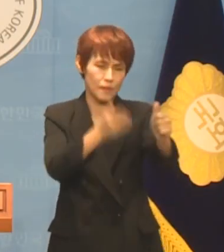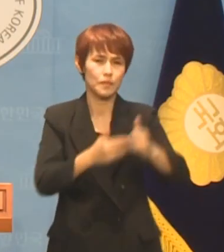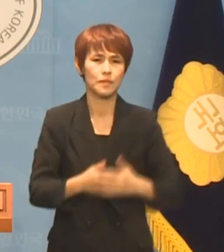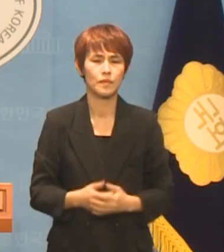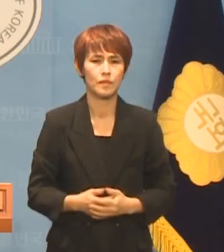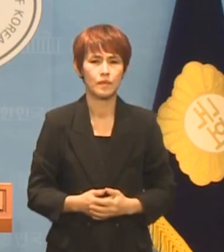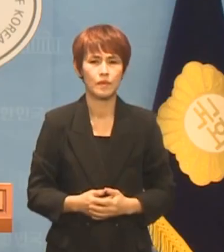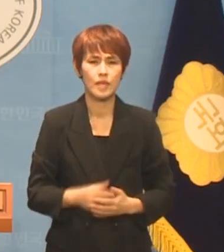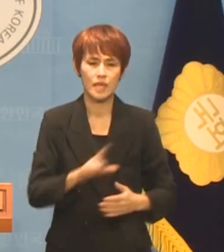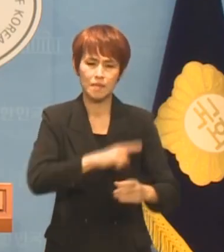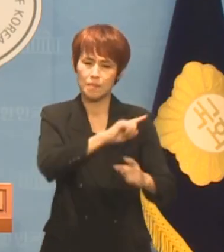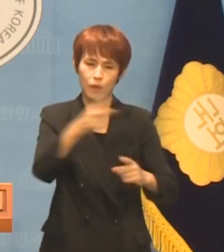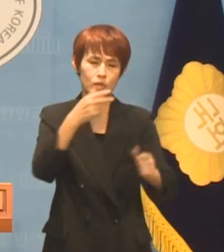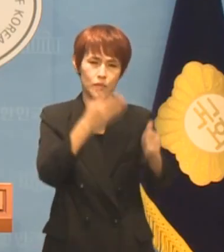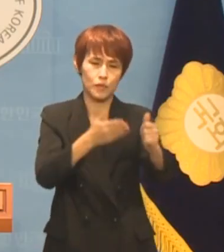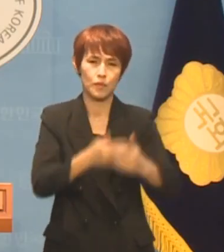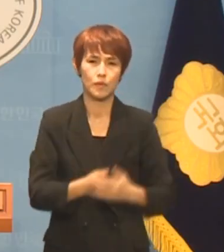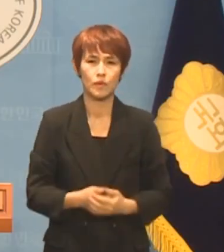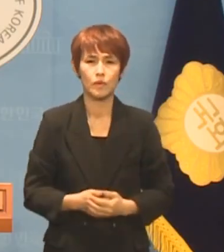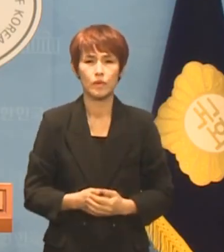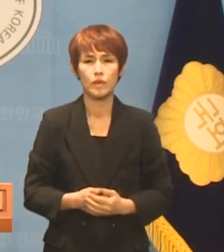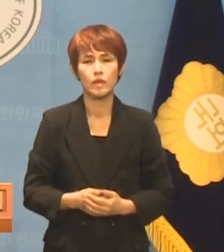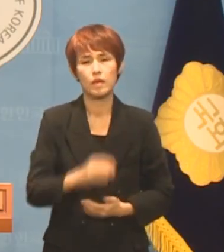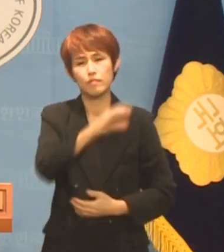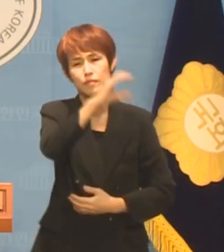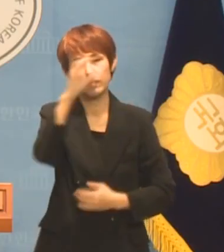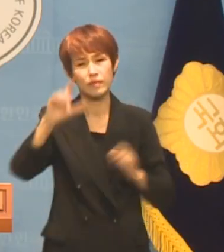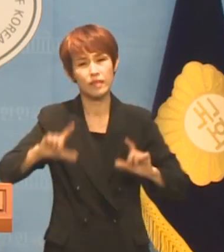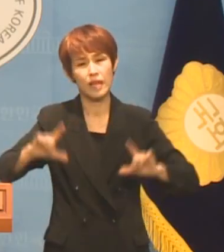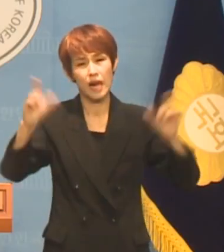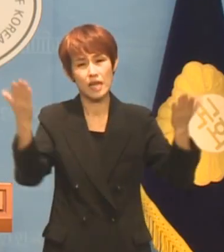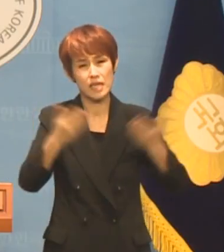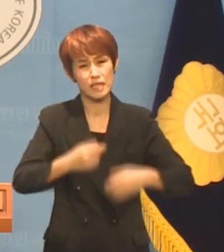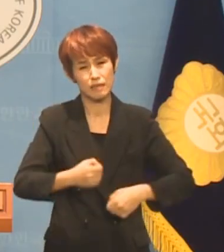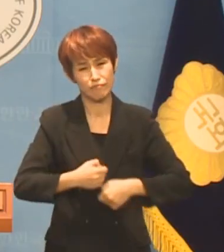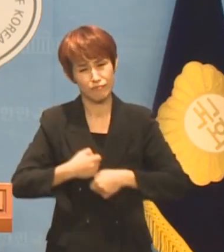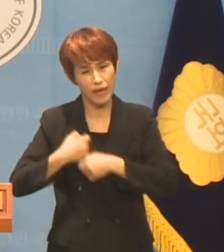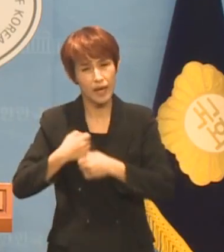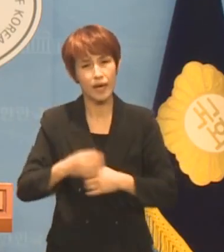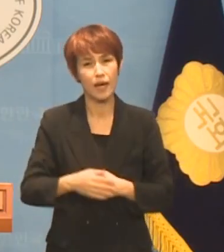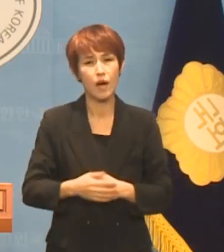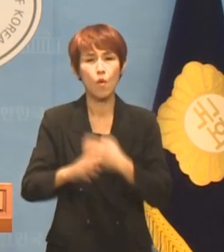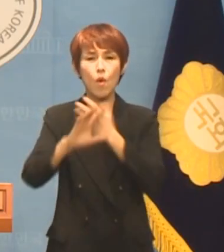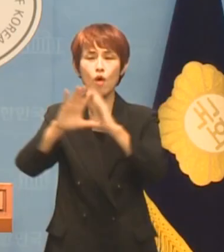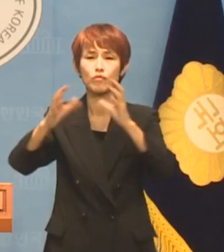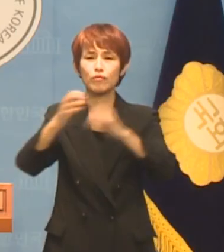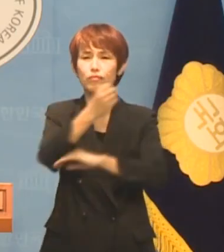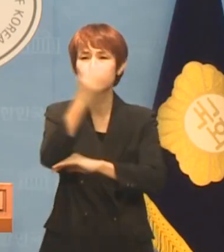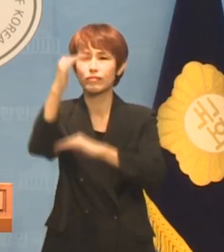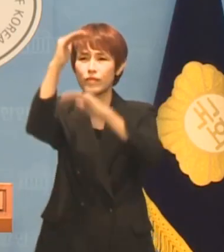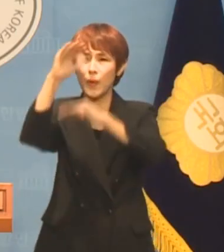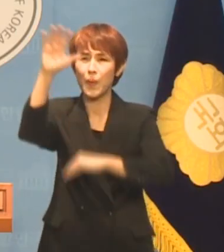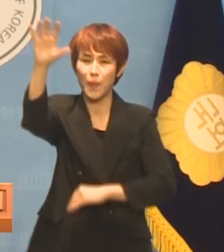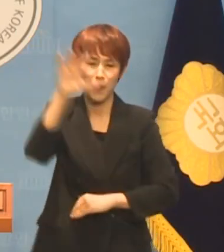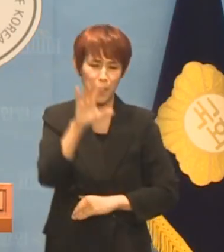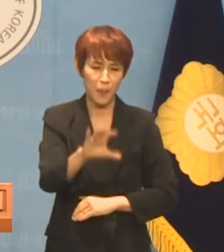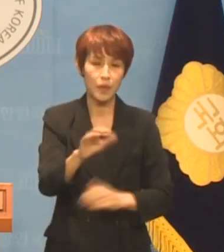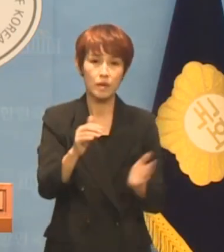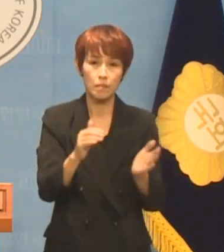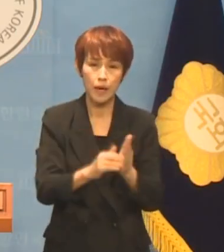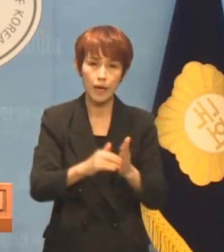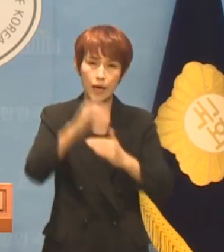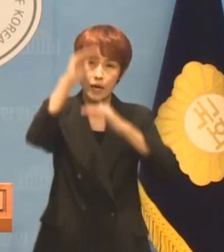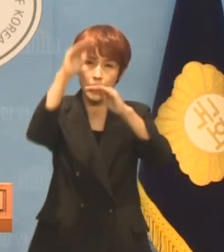해당 특위 실무자가 성탄절에 오죽 일을 하기 싫었으면 외신 보도라고 보도자료를 내면서